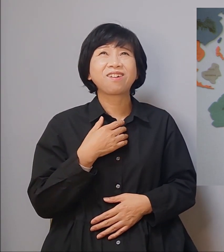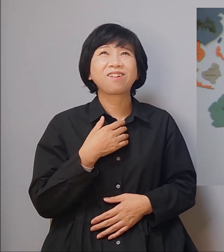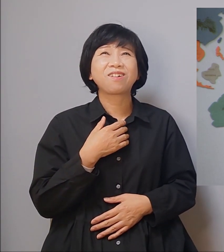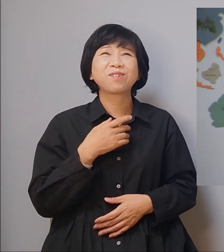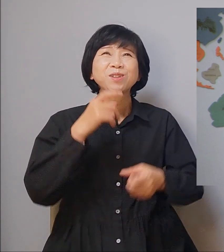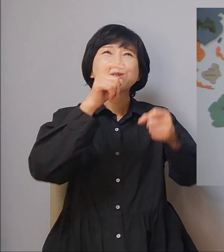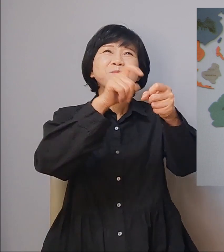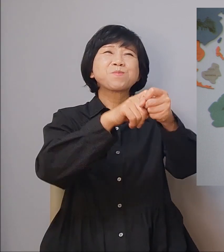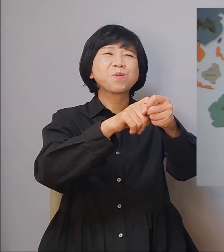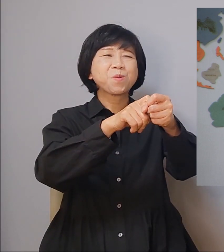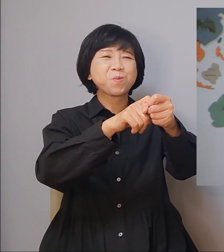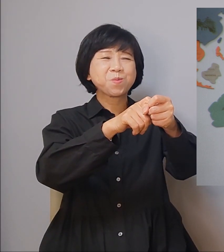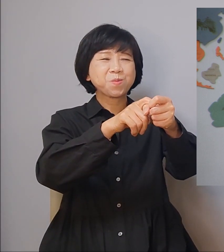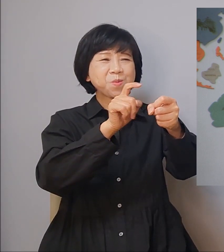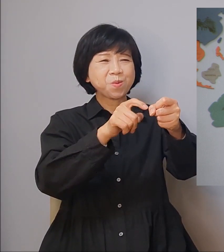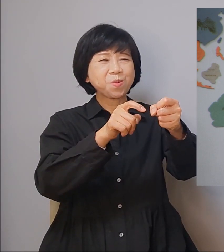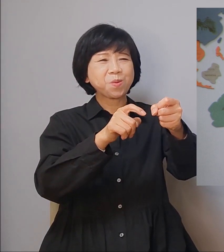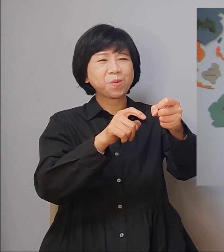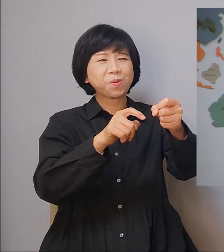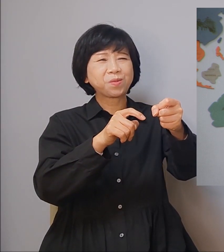거지요.